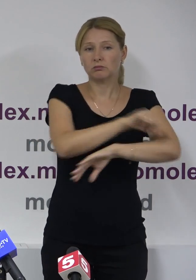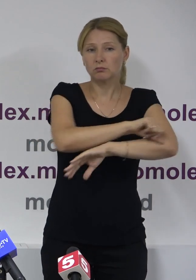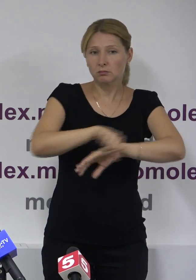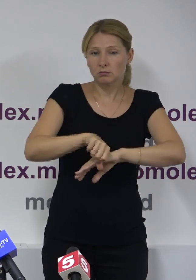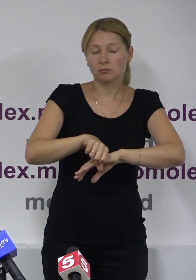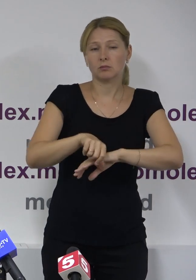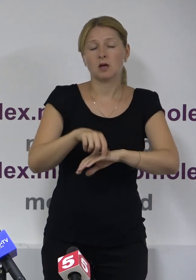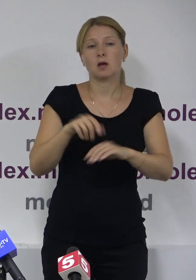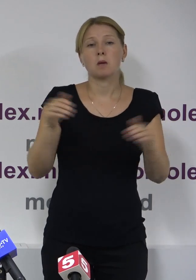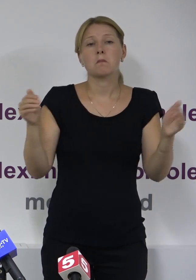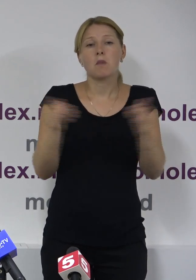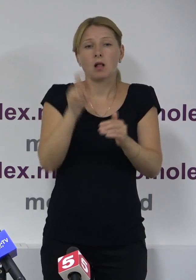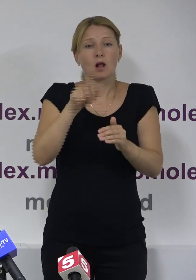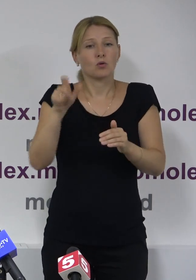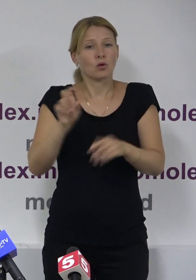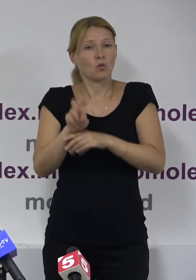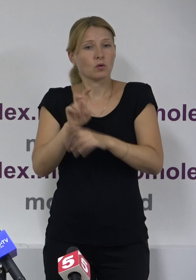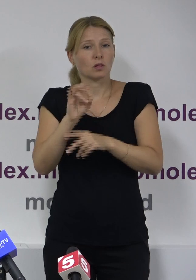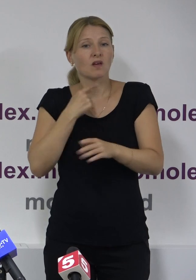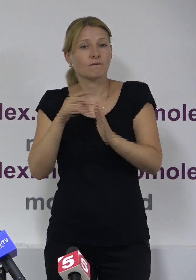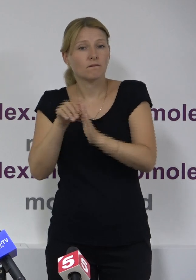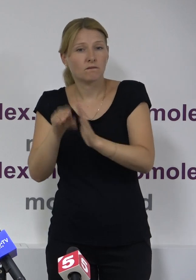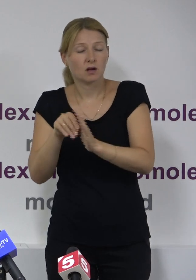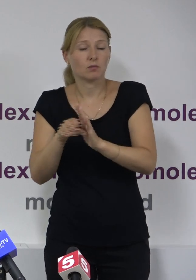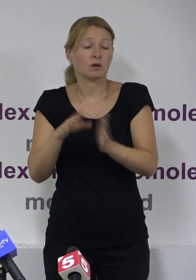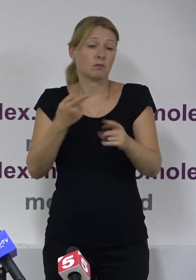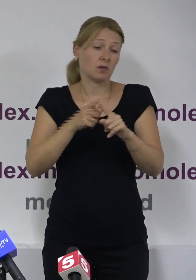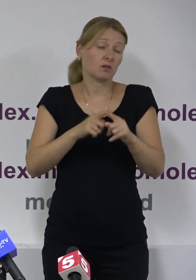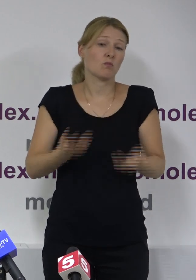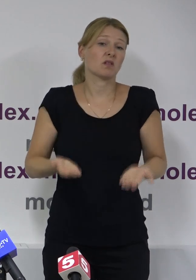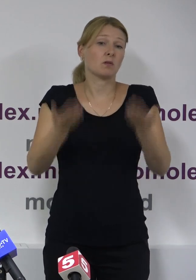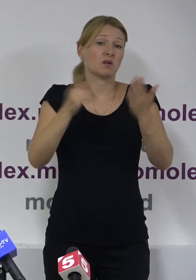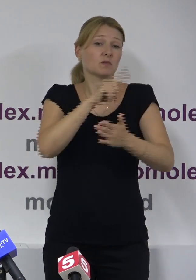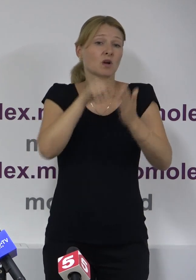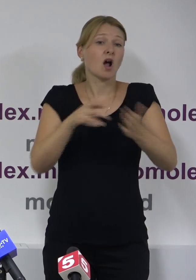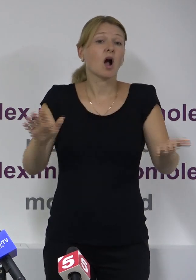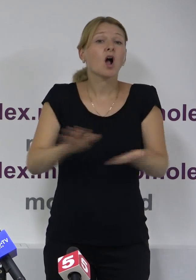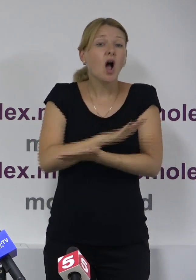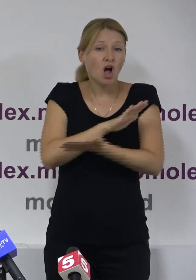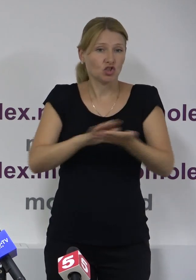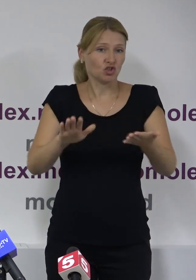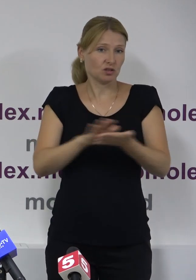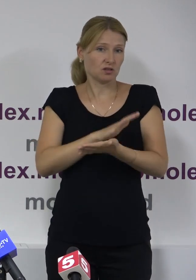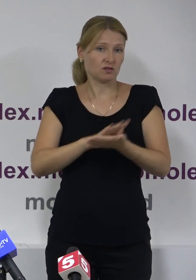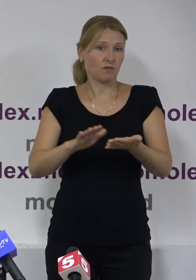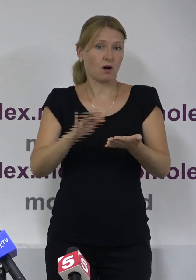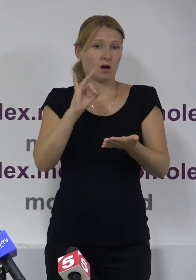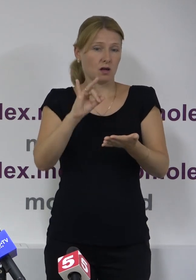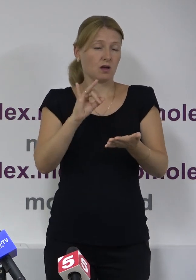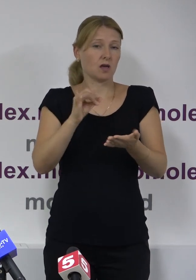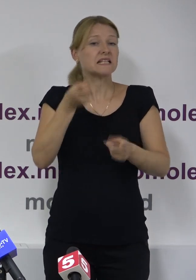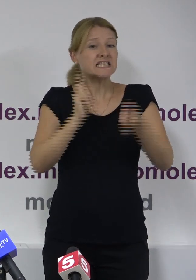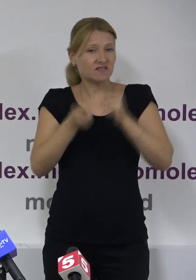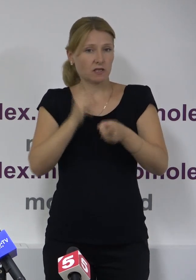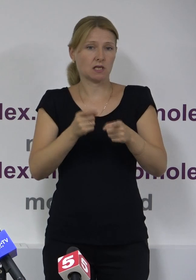lucru este îngrijorător pentru că ridică semne de întrebare cu privire la calitatea listelor electorale și a datelor din Registrul de Stat